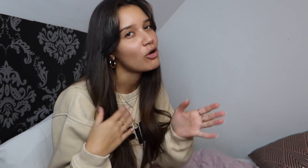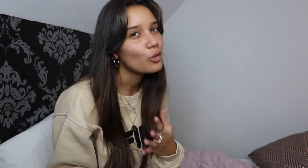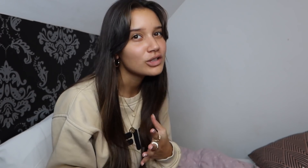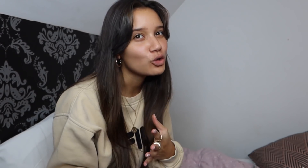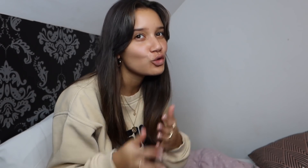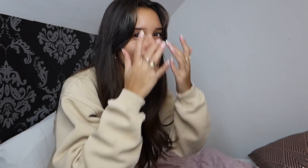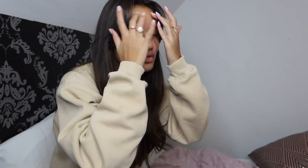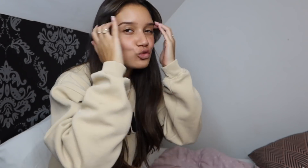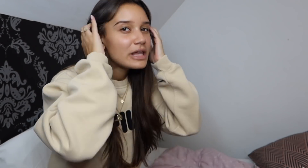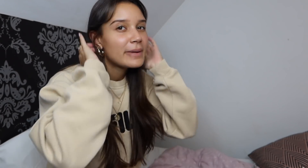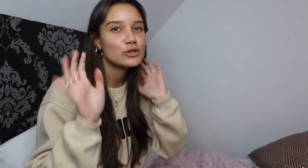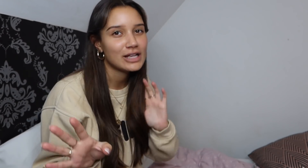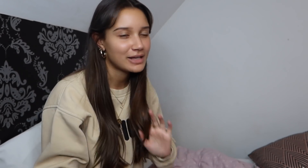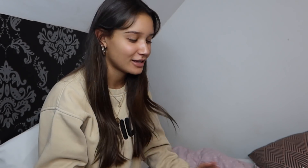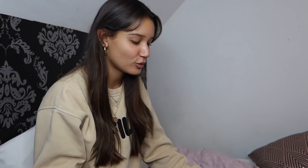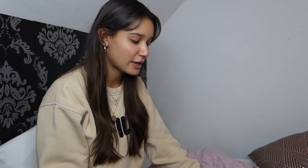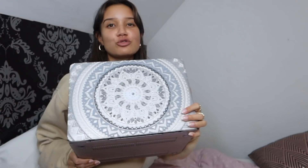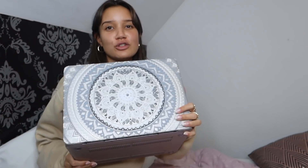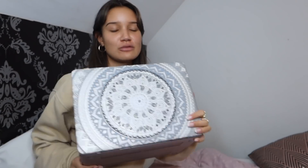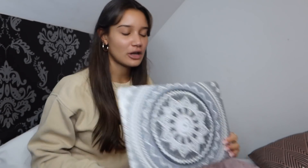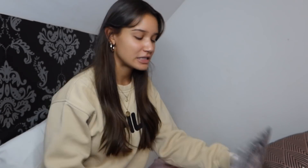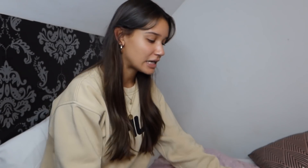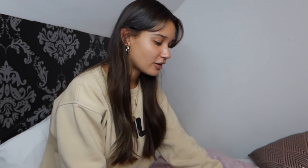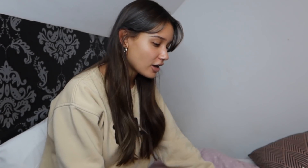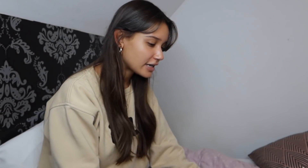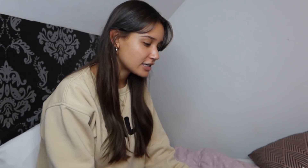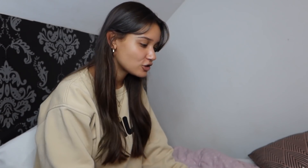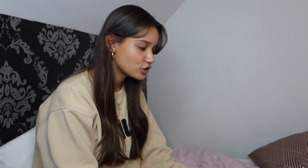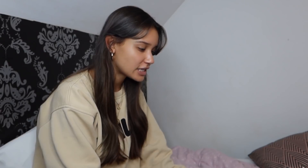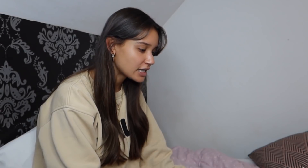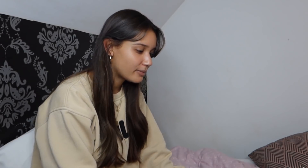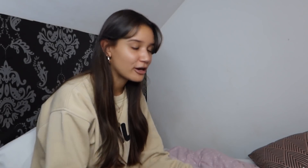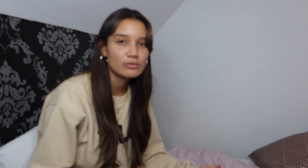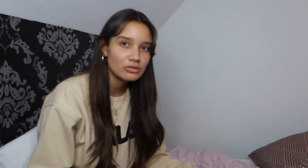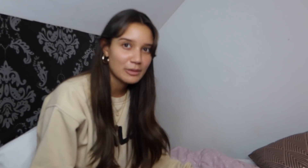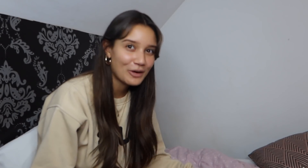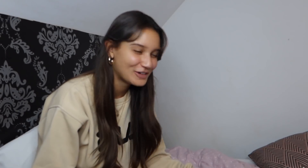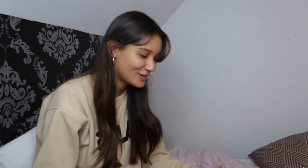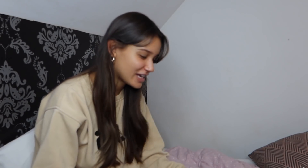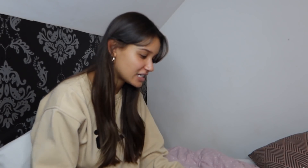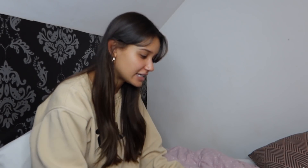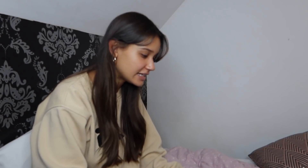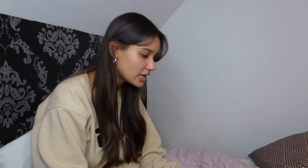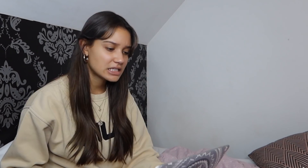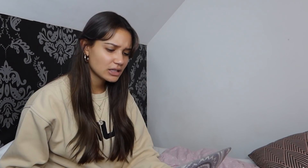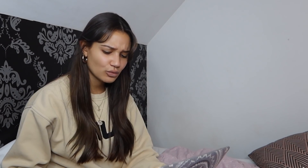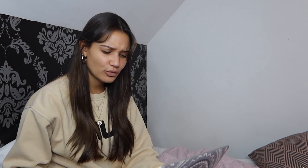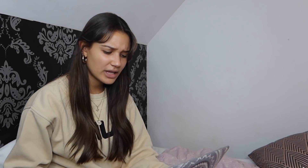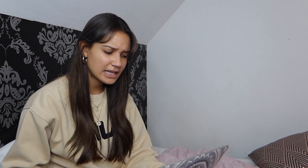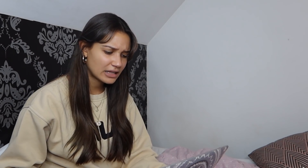On est entre nous, soyez pas choqués de ma tête, ok? Je suis sur mon ordinateur et je cherche comment on apprend le langage des signes. J'ai trouvé des